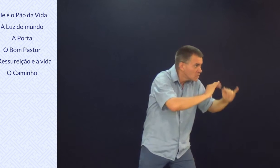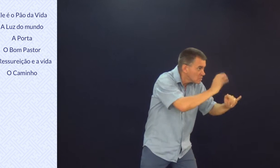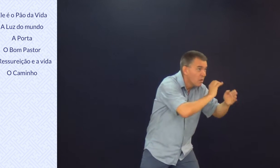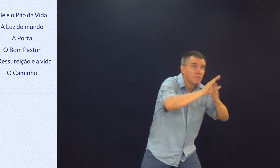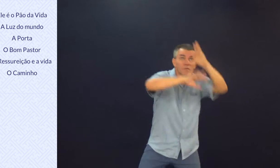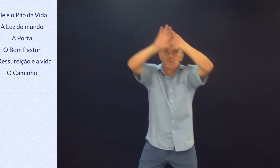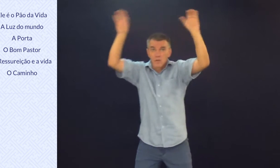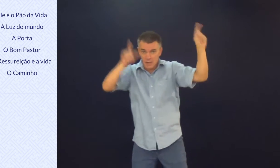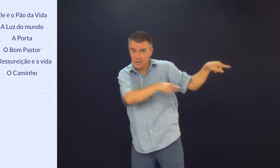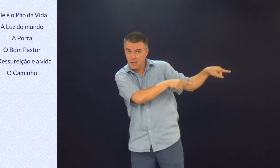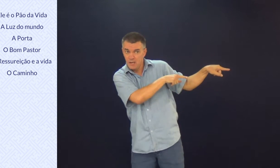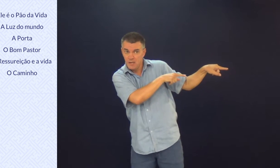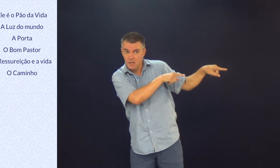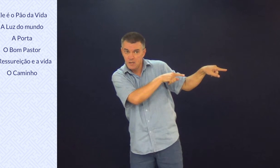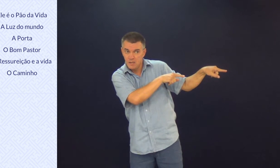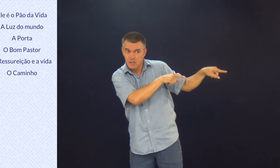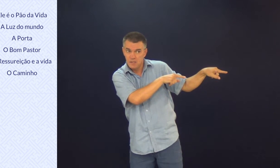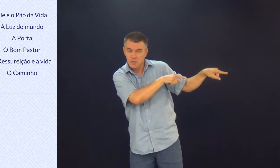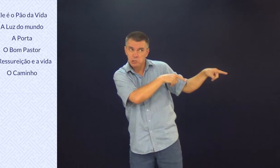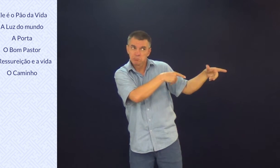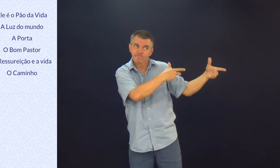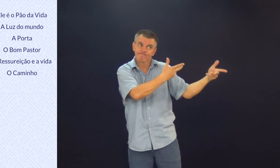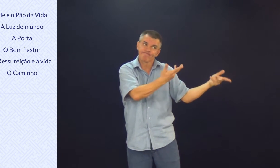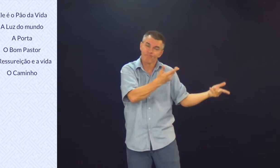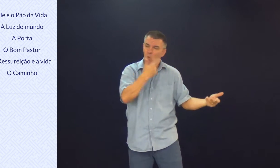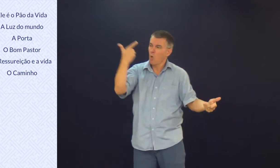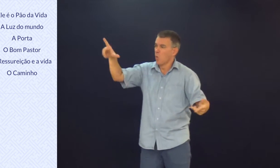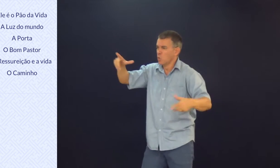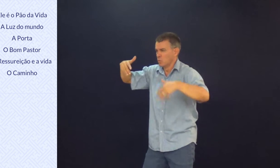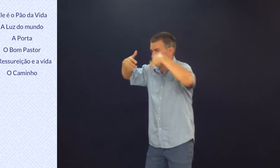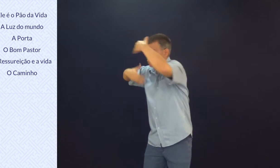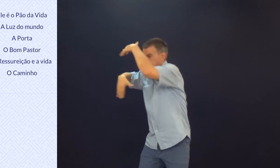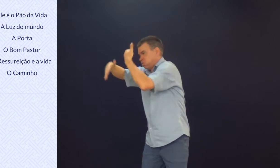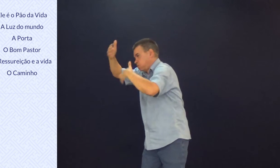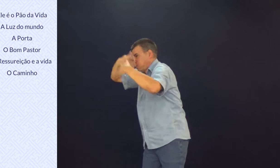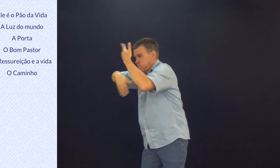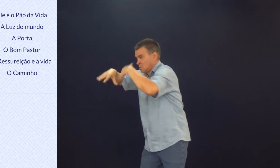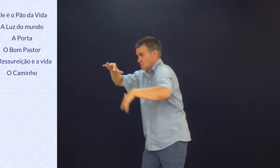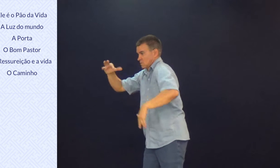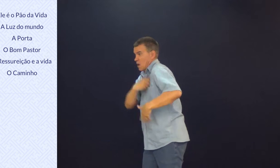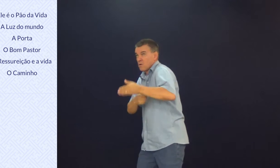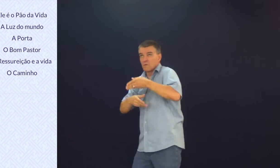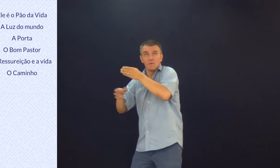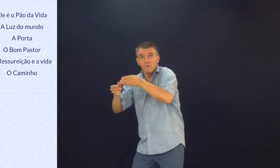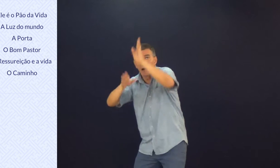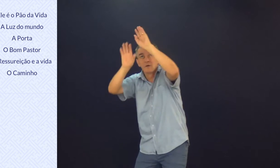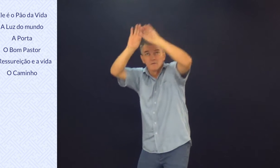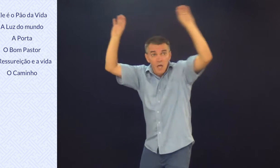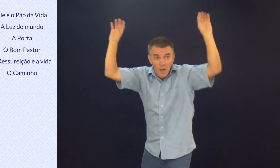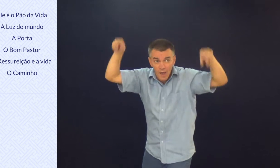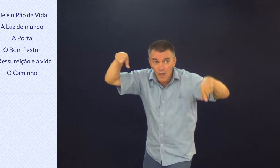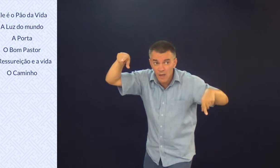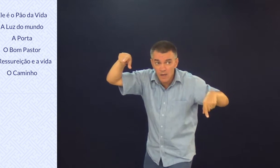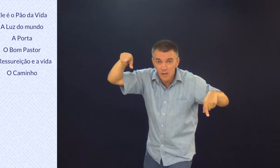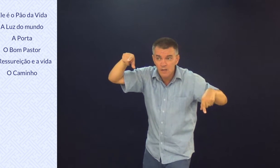você pode ter outros caminhos como os da idolatria né adorar outras pessoas e você acha que você vai pro